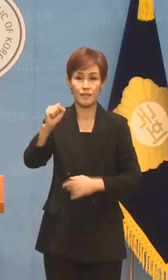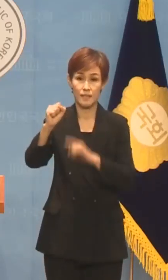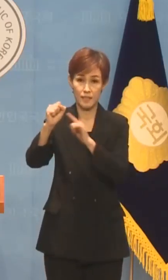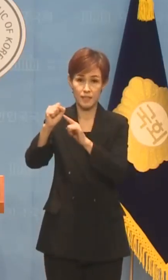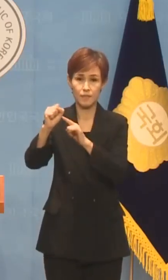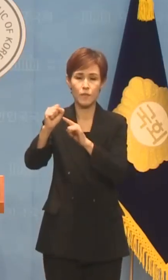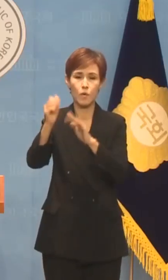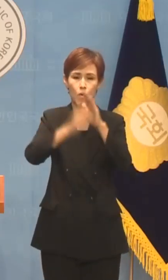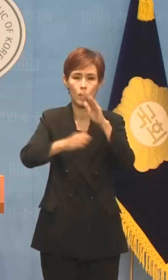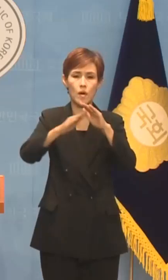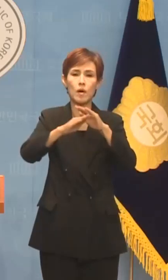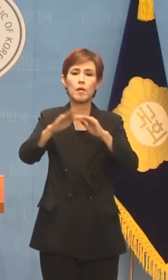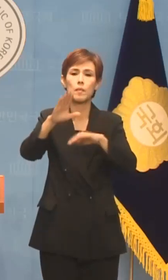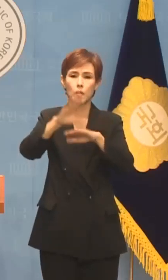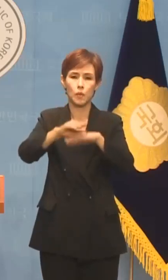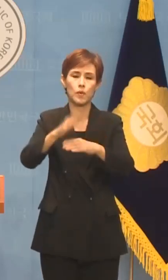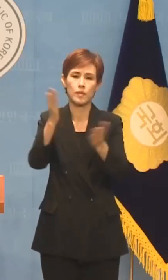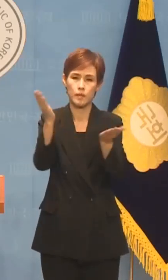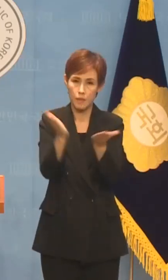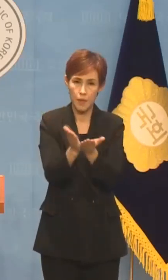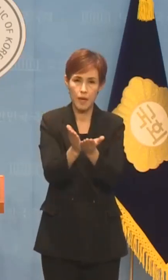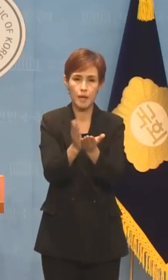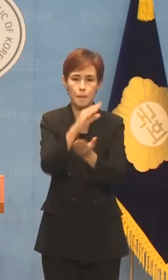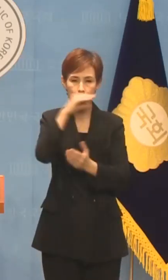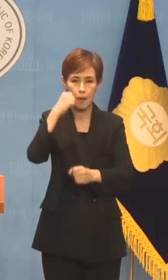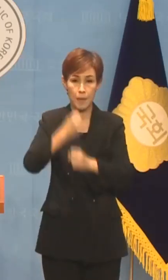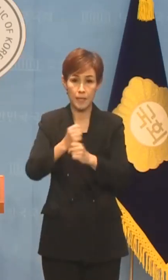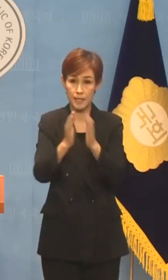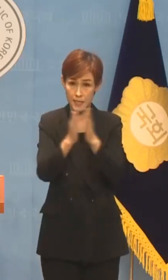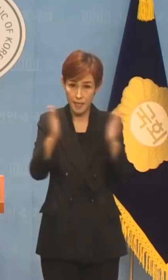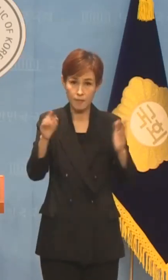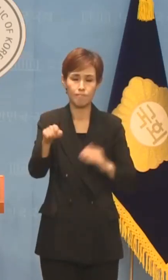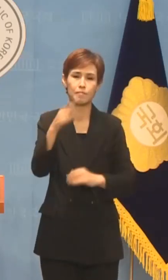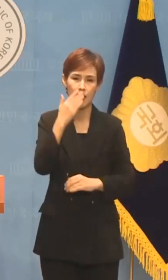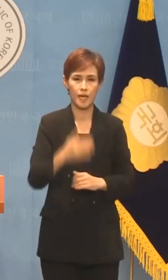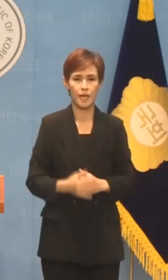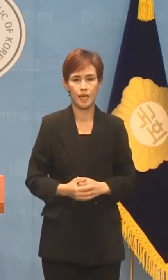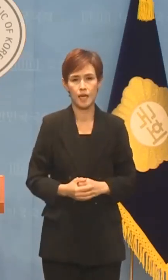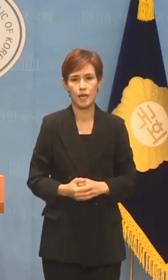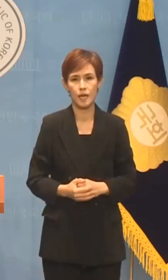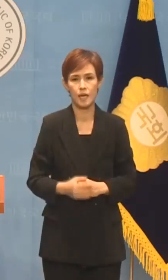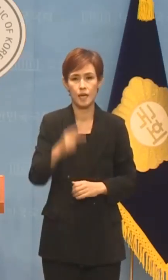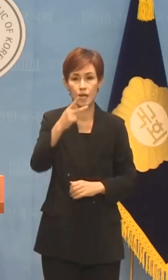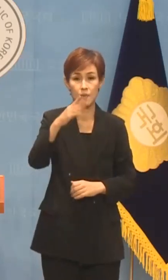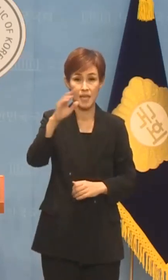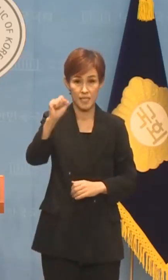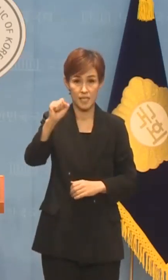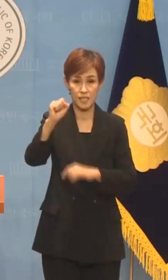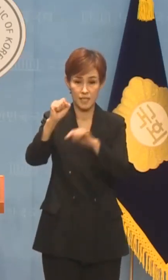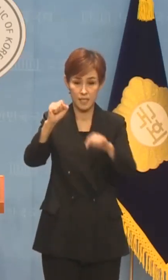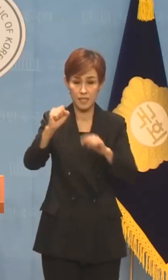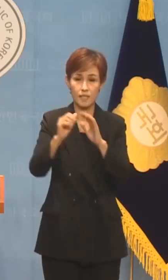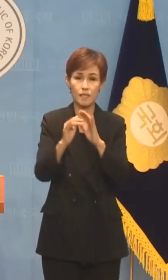KBS는 공영방송답게 바로 세우는 그 시작이 될 것입니다. 특히 KBS